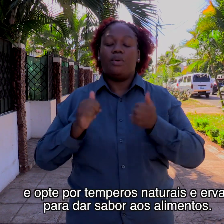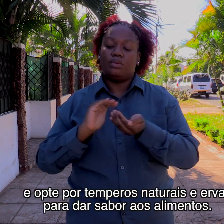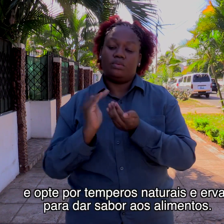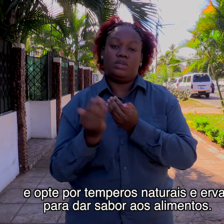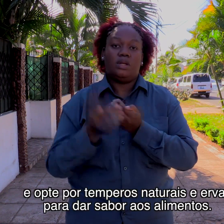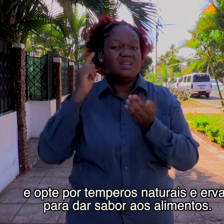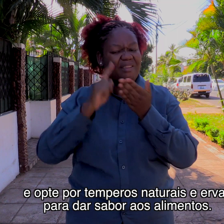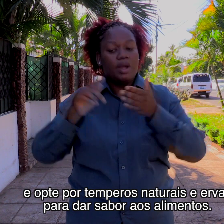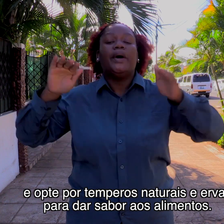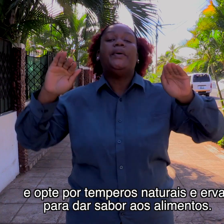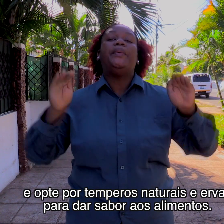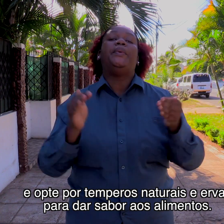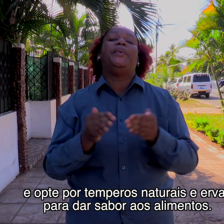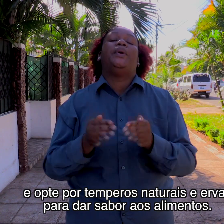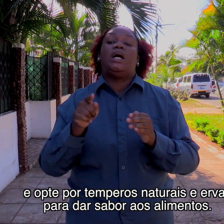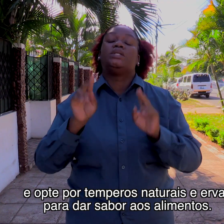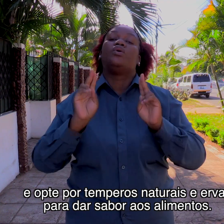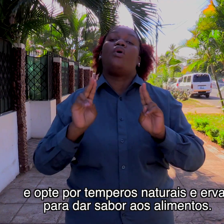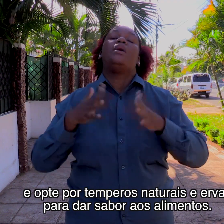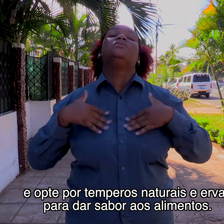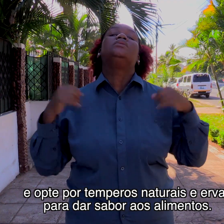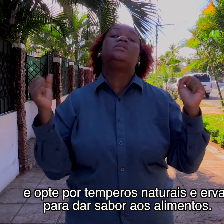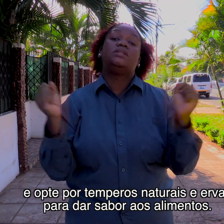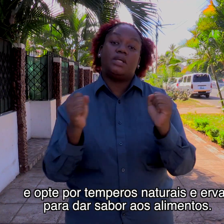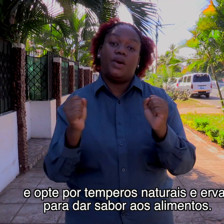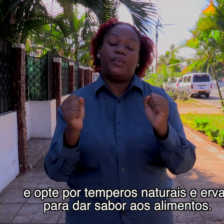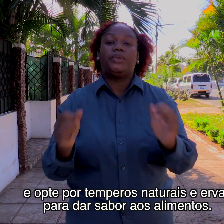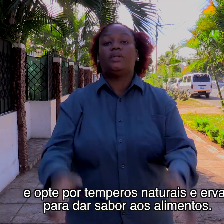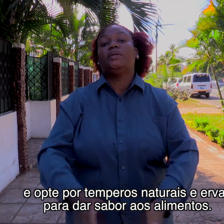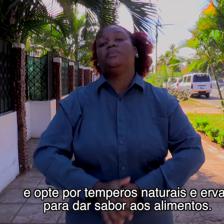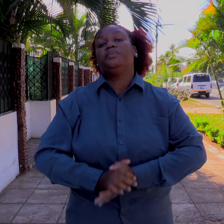e opte por temperos naturais e ervas para dar sabor aos alimentos.